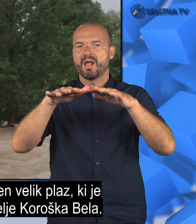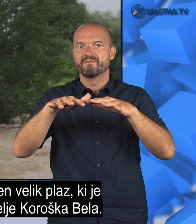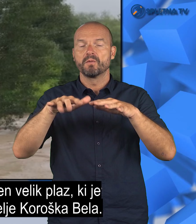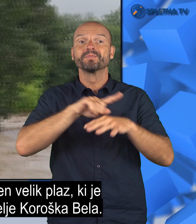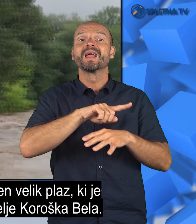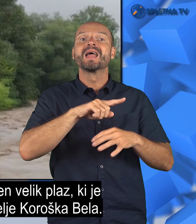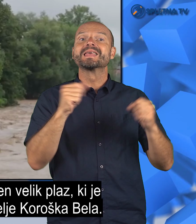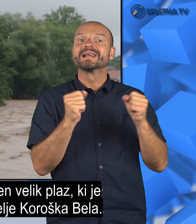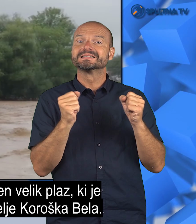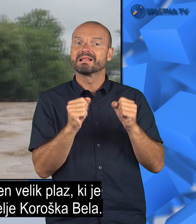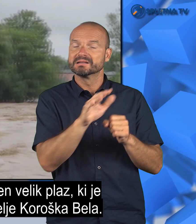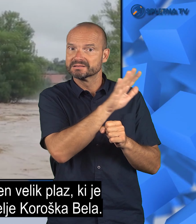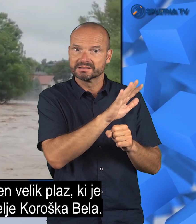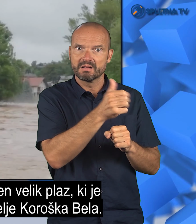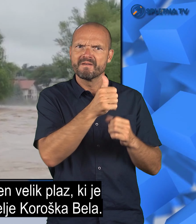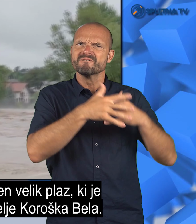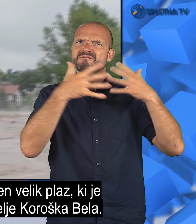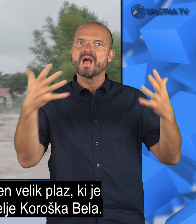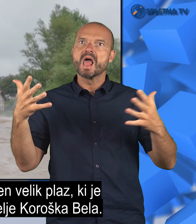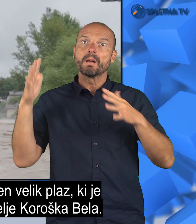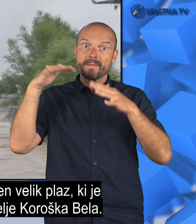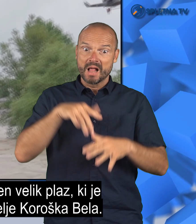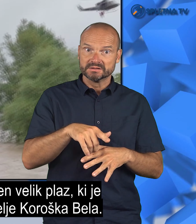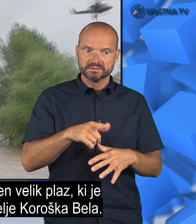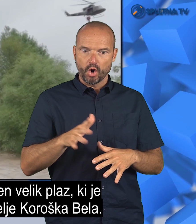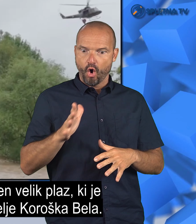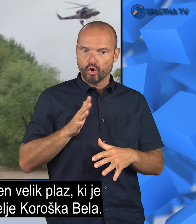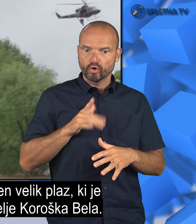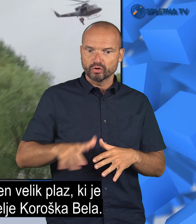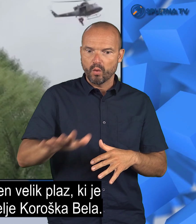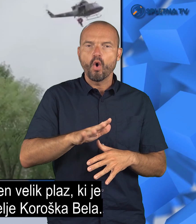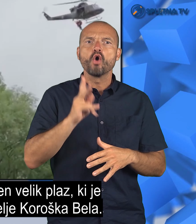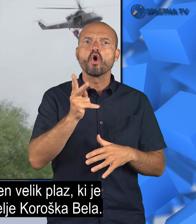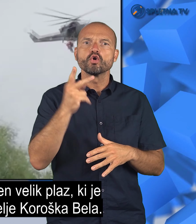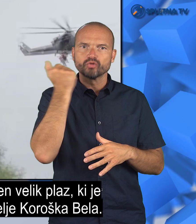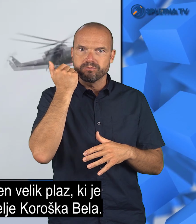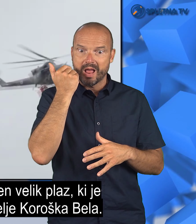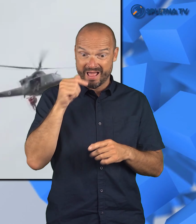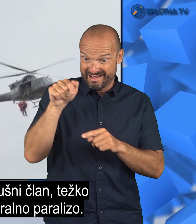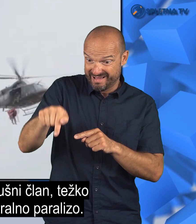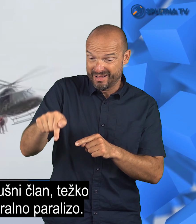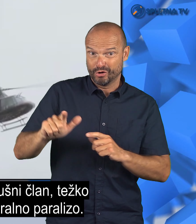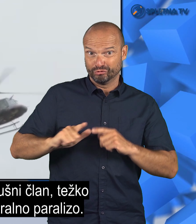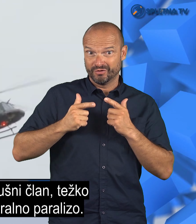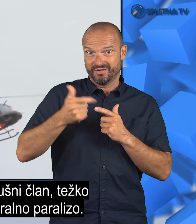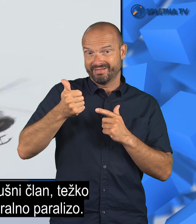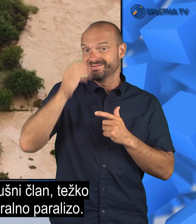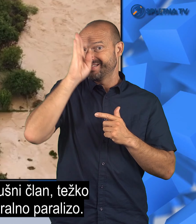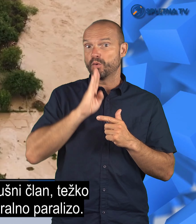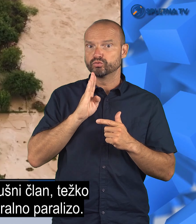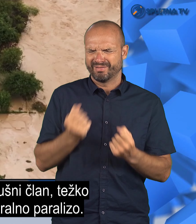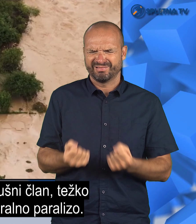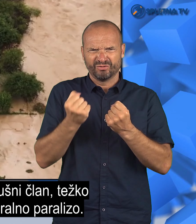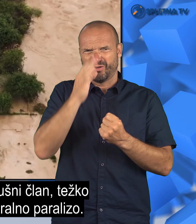Na Jesenicah je bil en velik plaz, ki je ogrožal celotno naselje Koroška Bela, tam živi naš